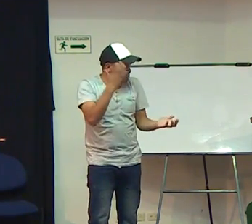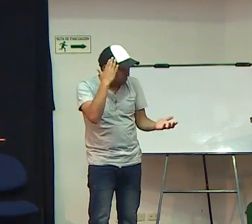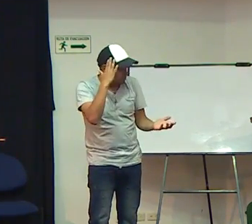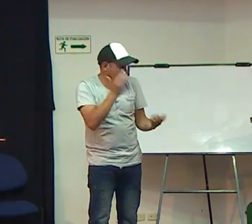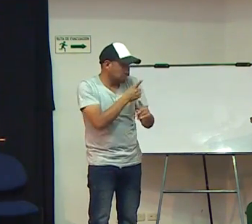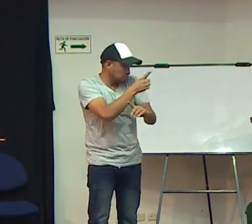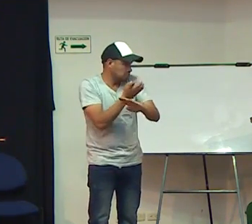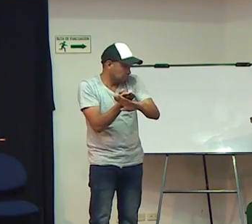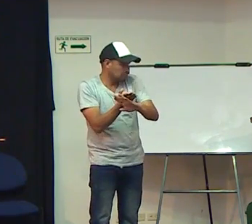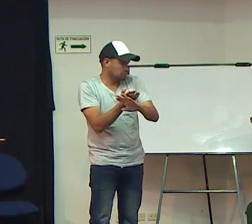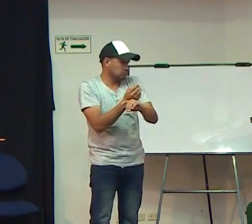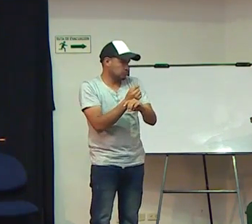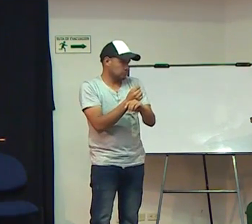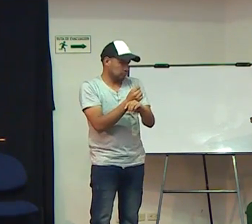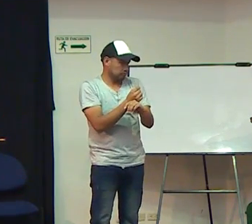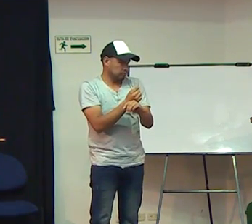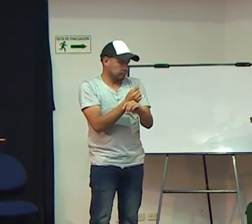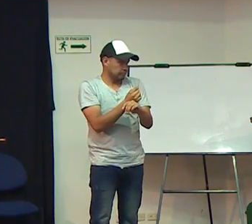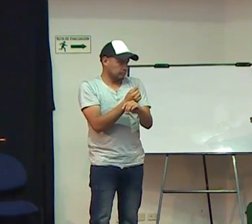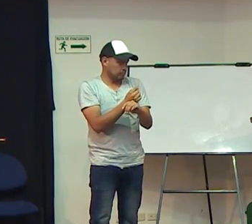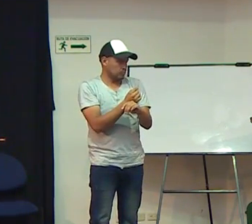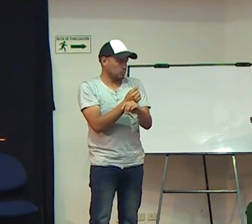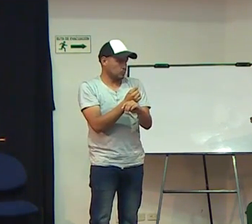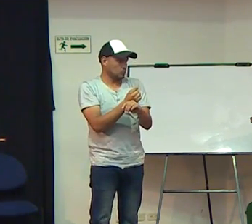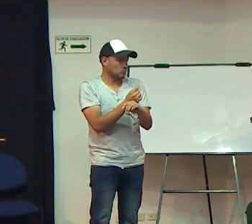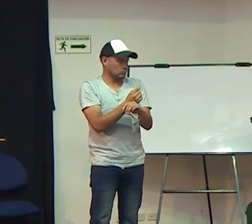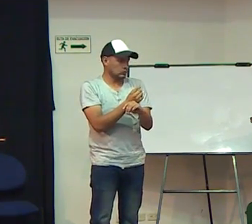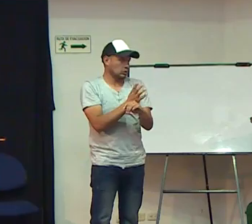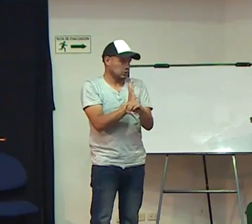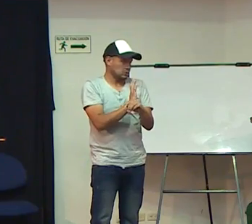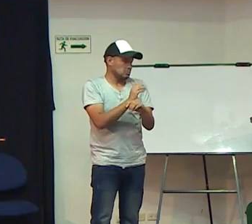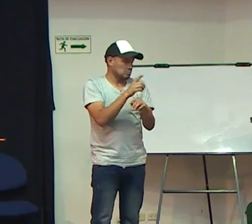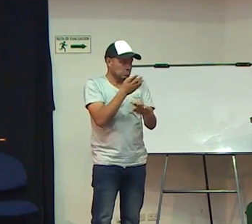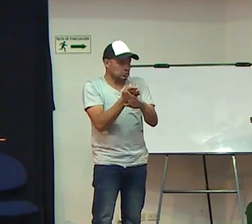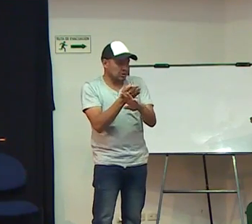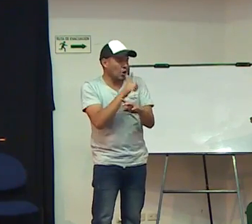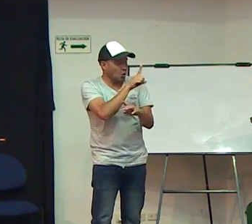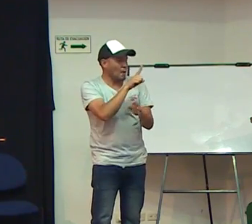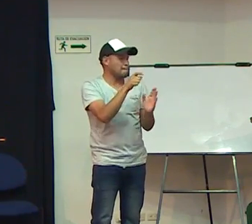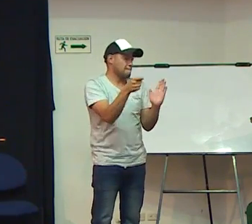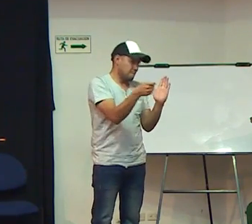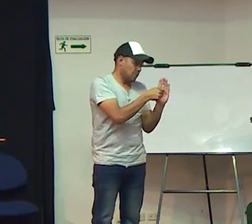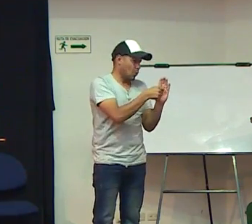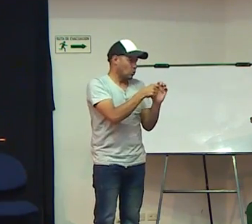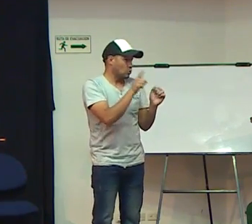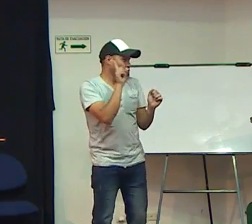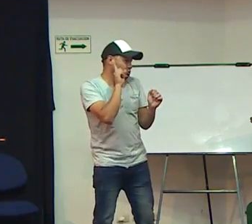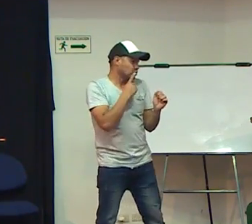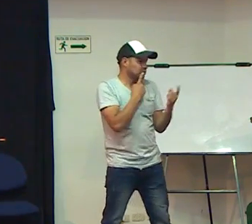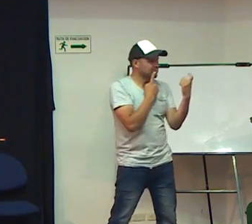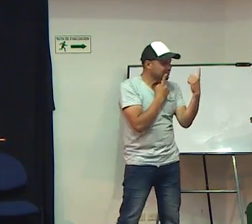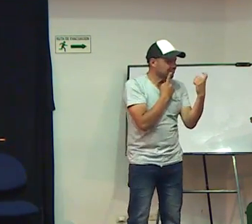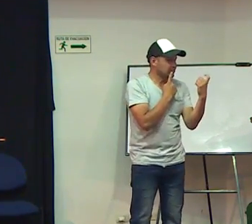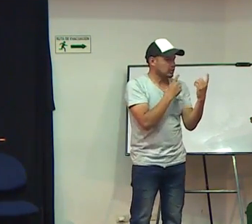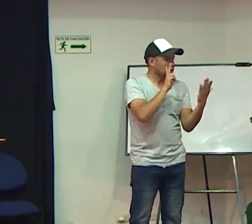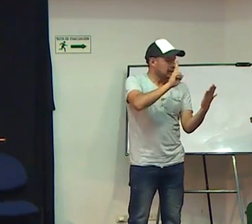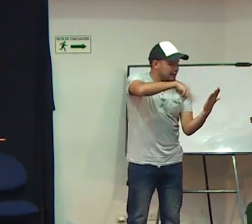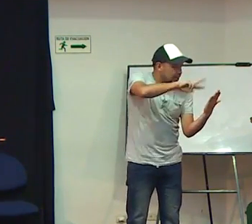que estuviera allí en esa mesa de diálogo una persona sorda en representación de la comunidad sorda. Entonces, pero yo